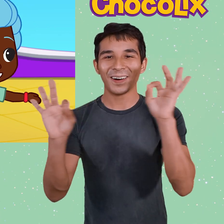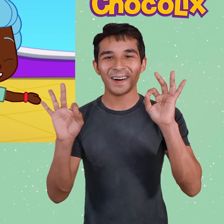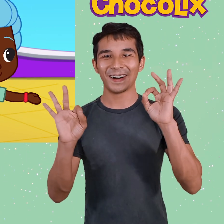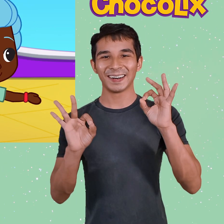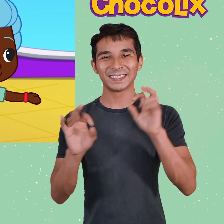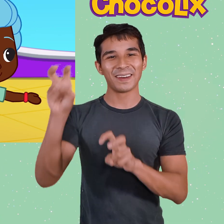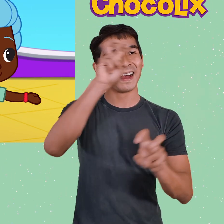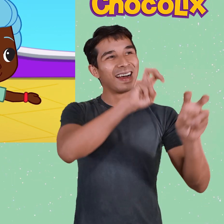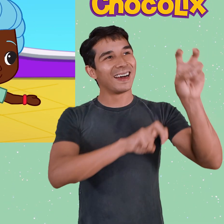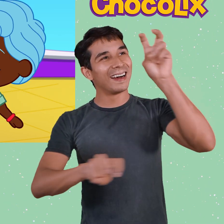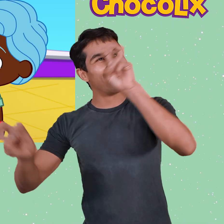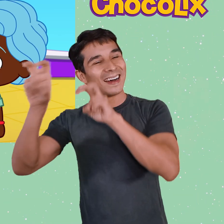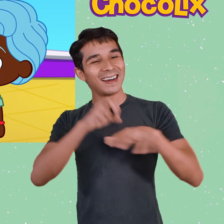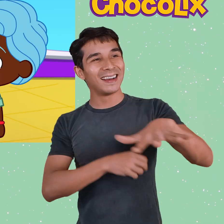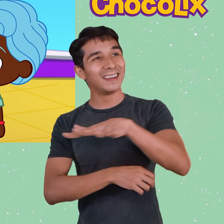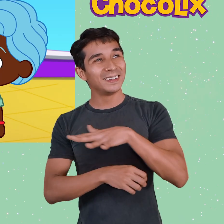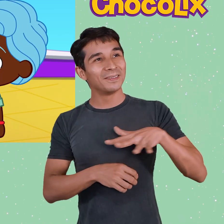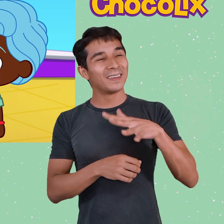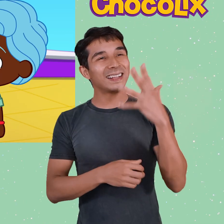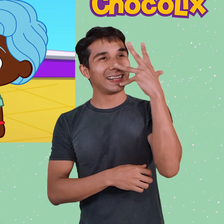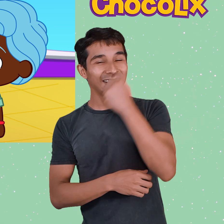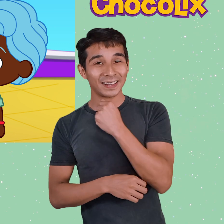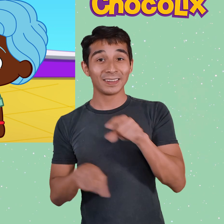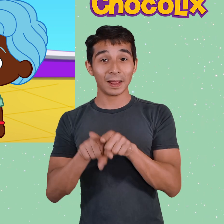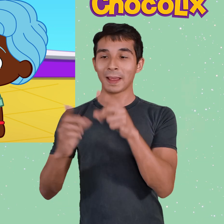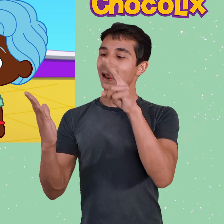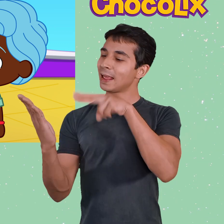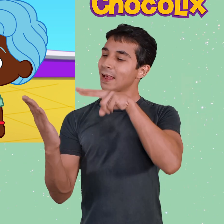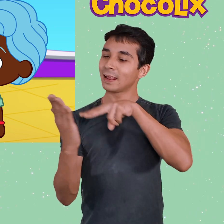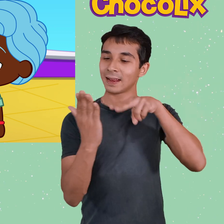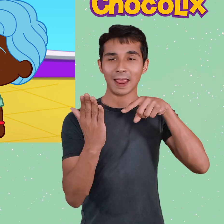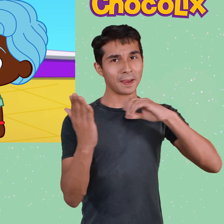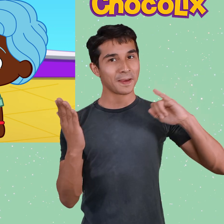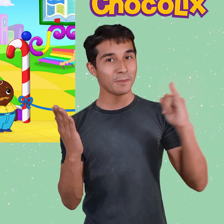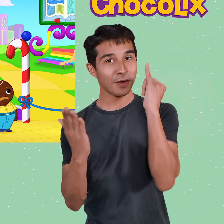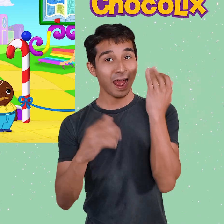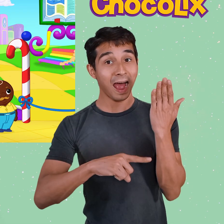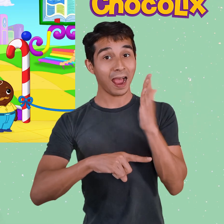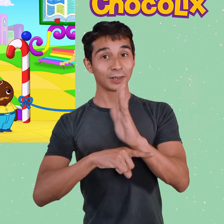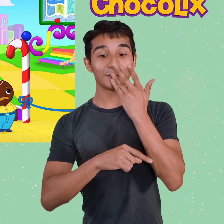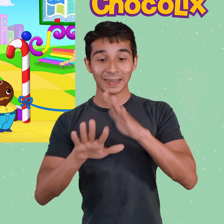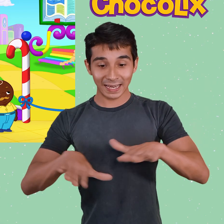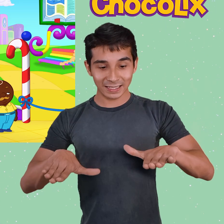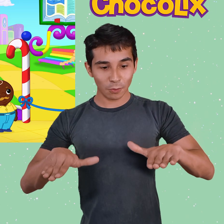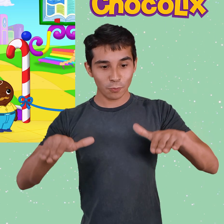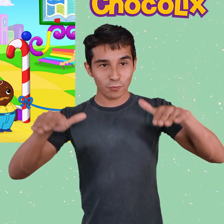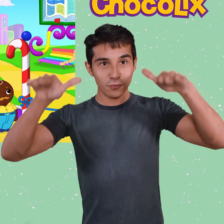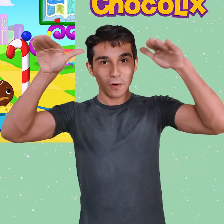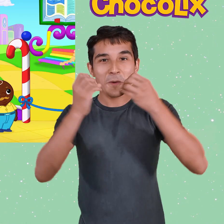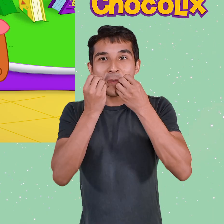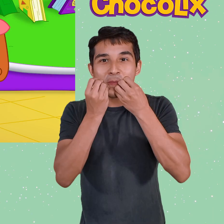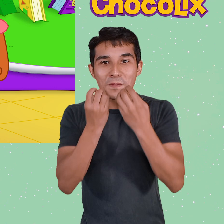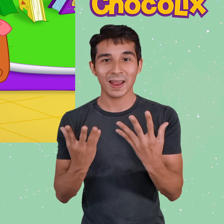como este. A leitura é muito importante para que nossos pequenos se tornem grandes pessoas. Uau, a biblioteca